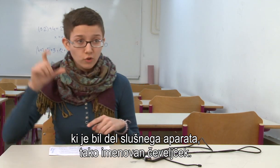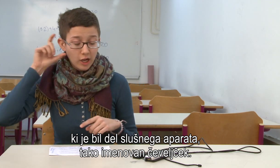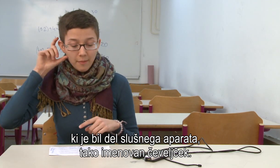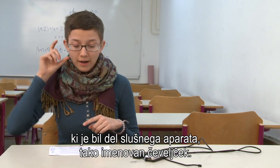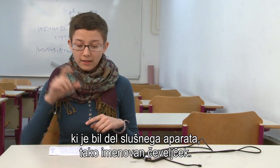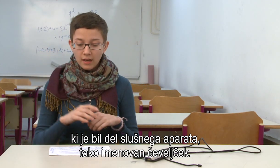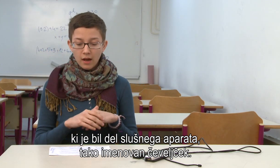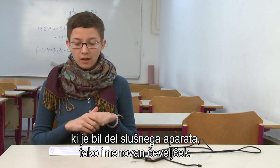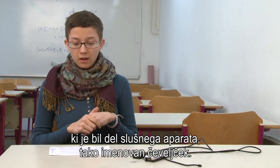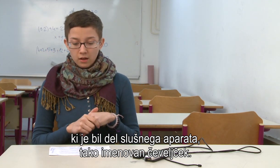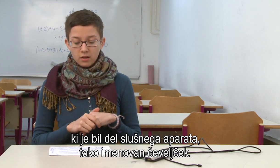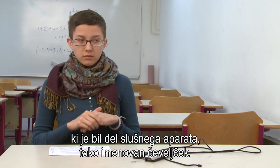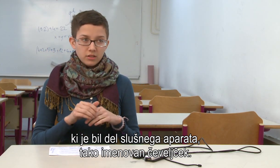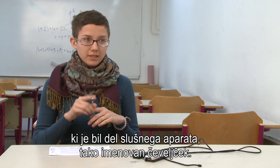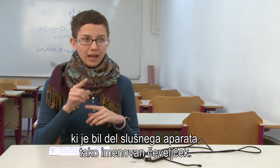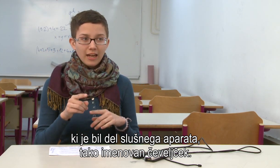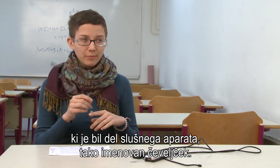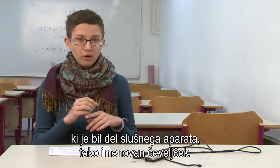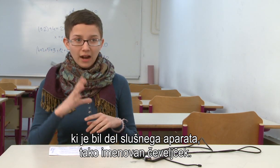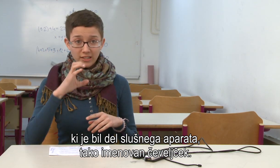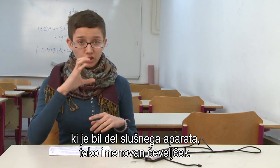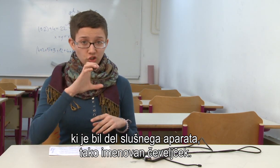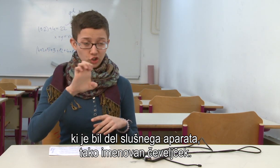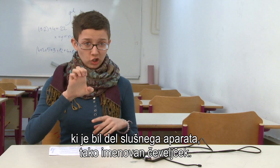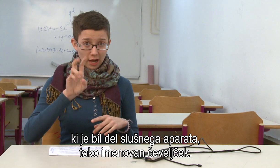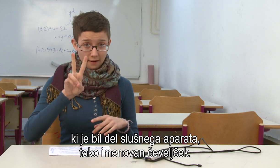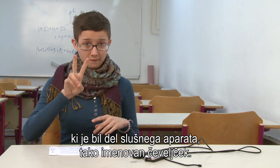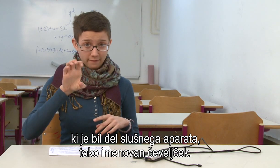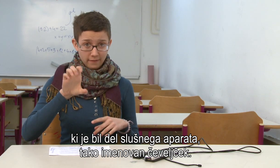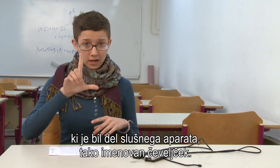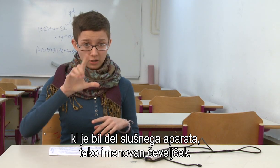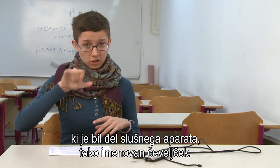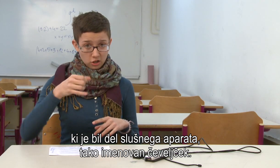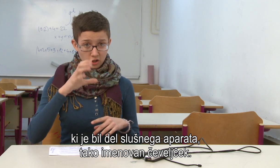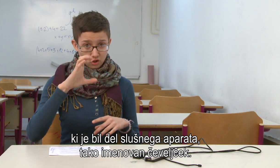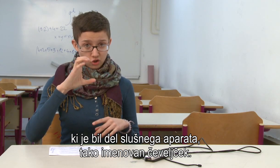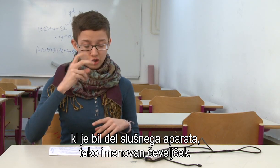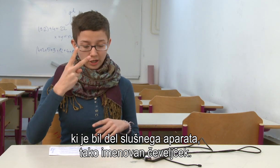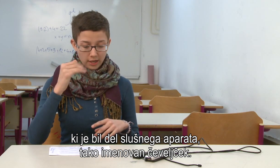del slušnega aparata, taki imenovani čeveljčki,